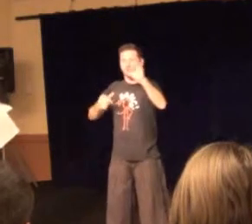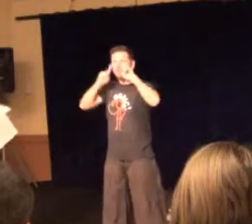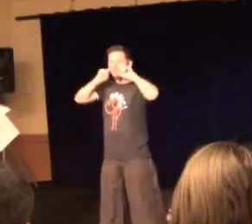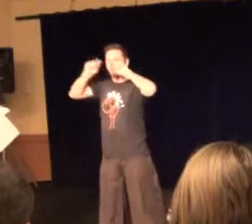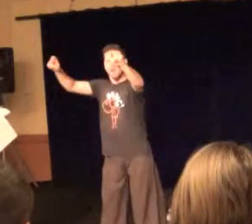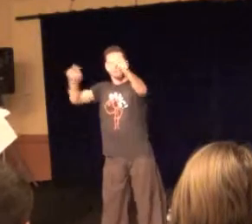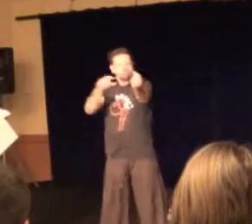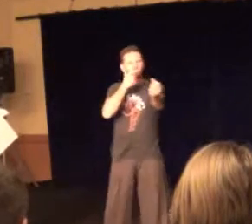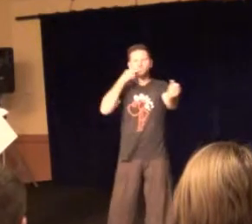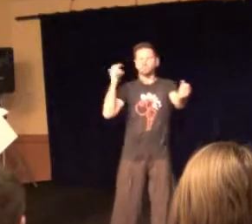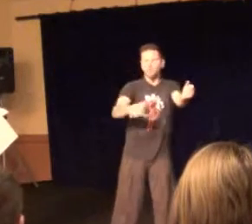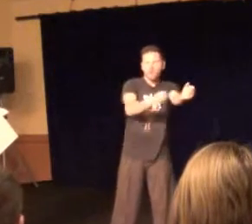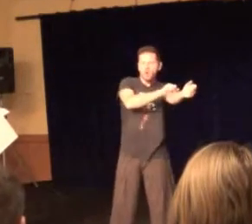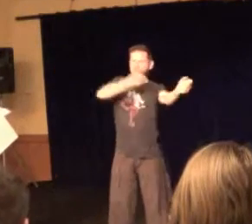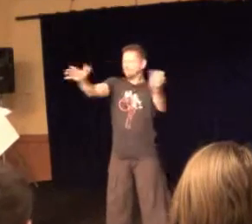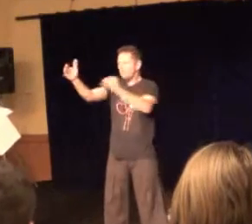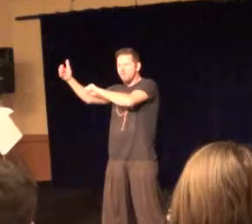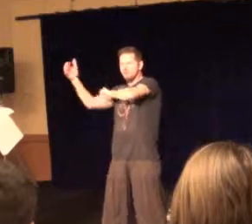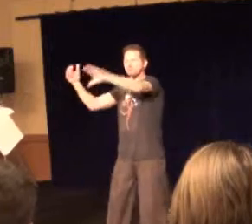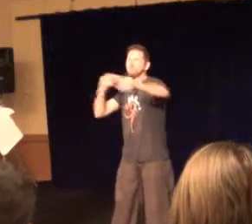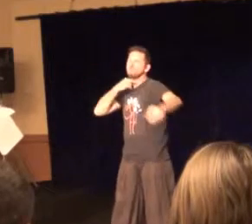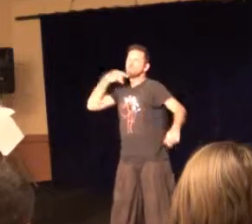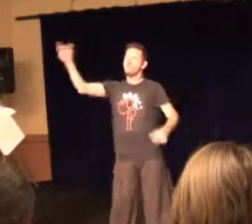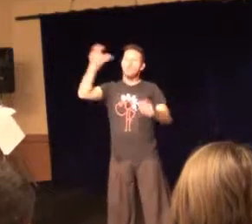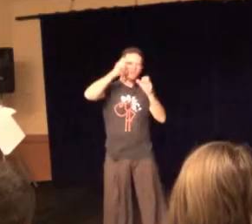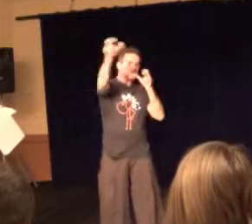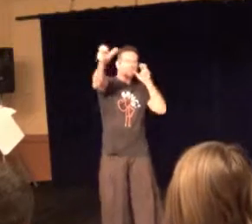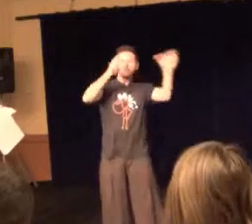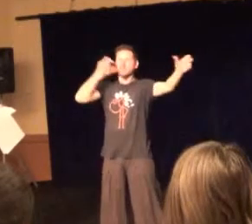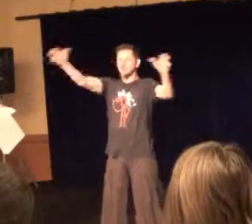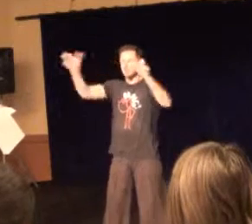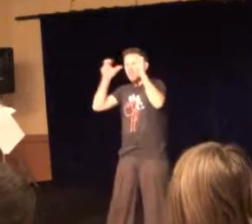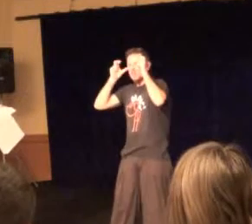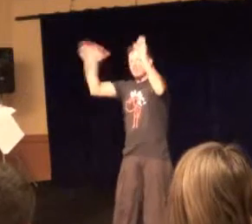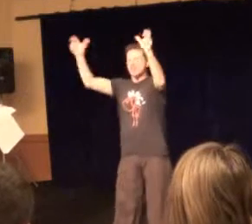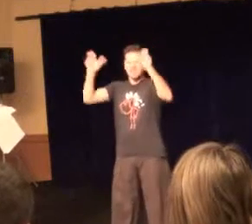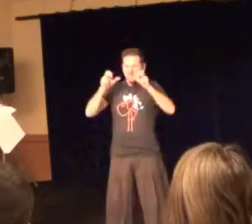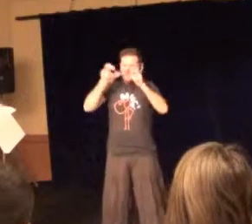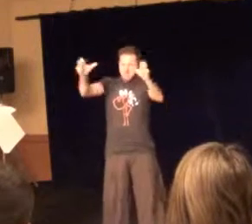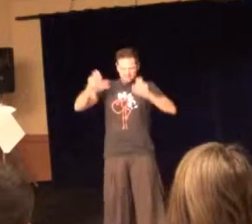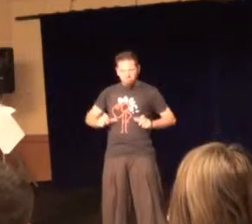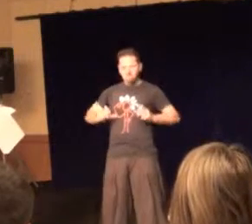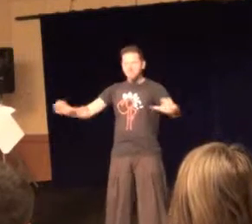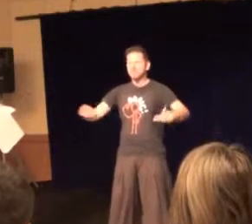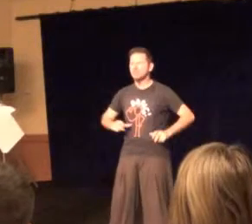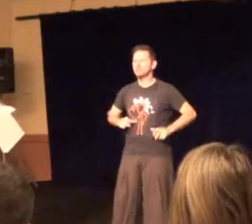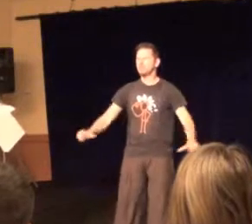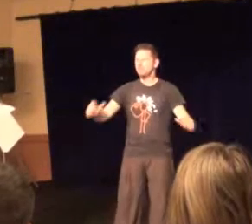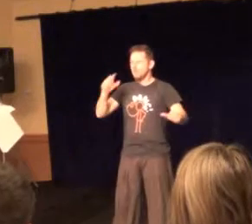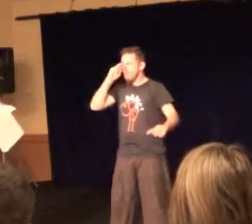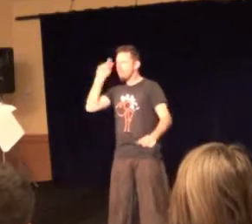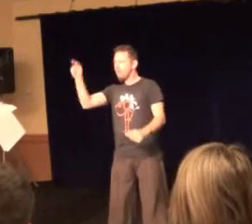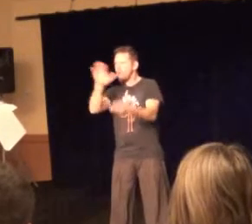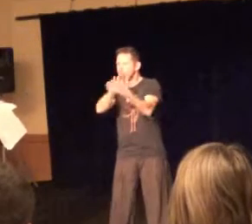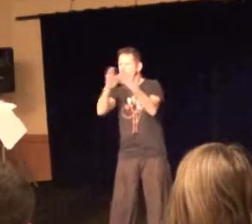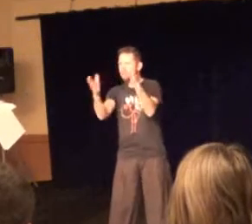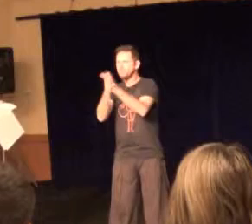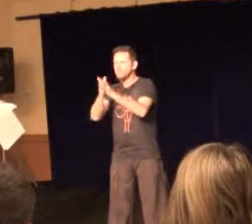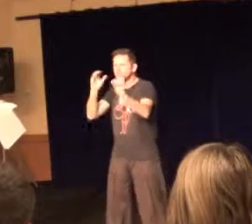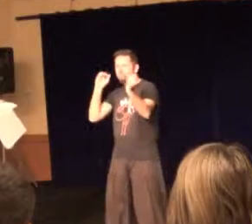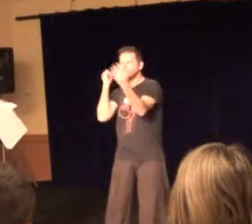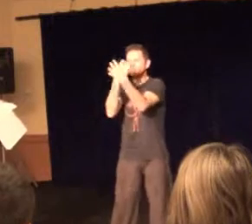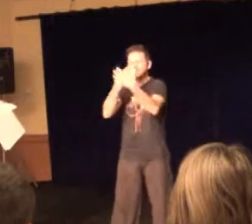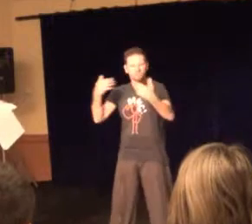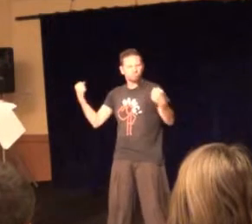avec son sang, avec ses éclats de voix, avec ses éclats de rire, ses regards complices, ses surprises, ses emprises,